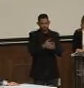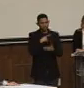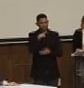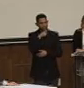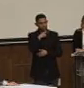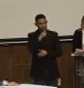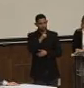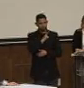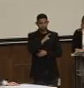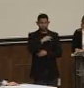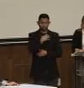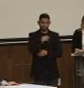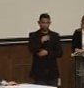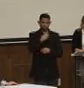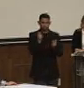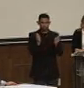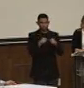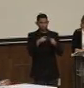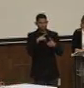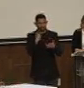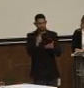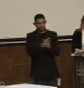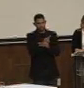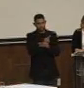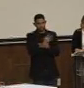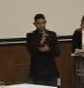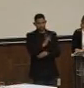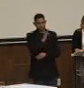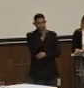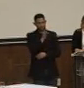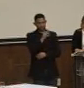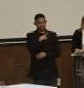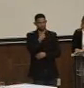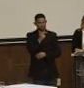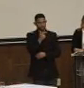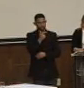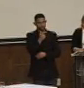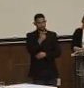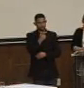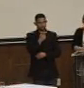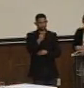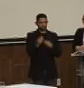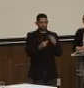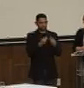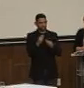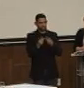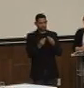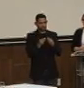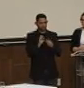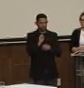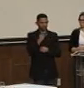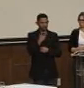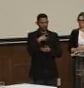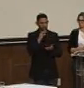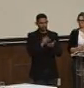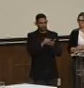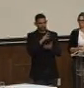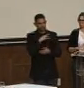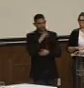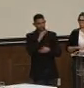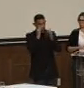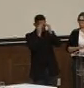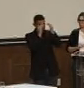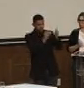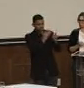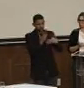dúvida que eu tenho, né? Já poderia ter acontecido. Será que não houve um pouco de negligência, né, ou desrespeito até os servidores